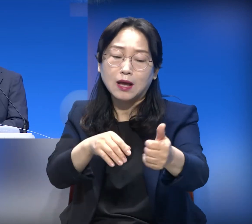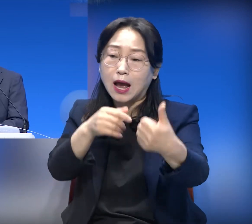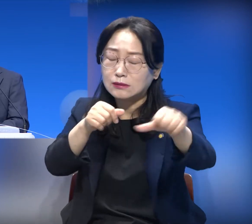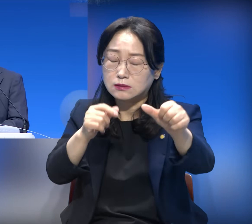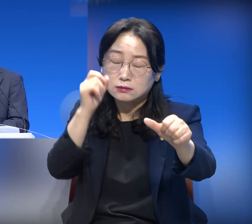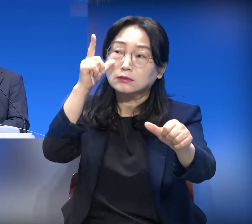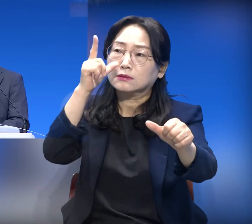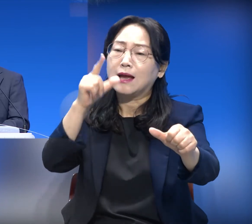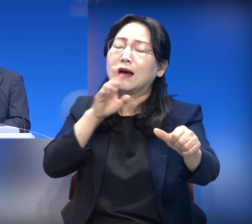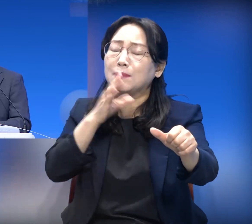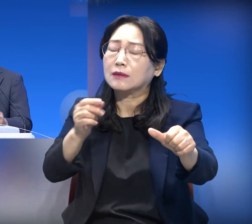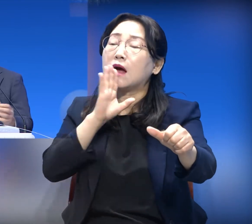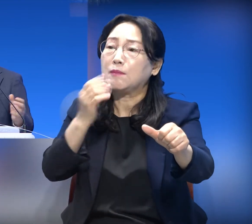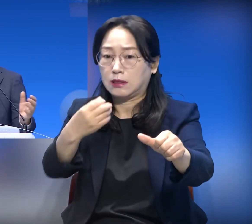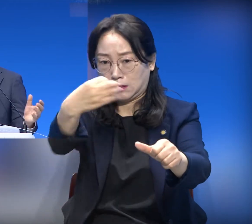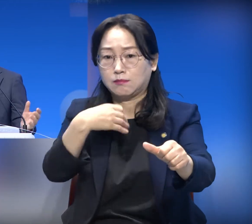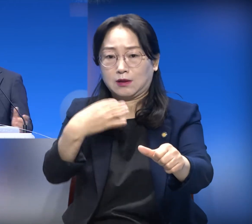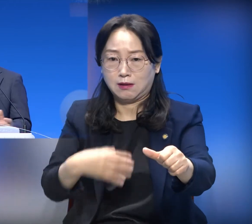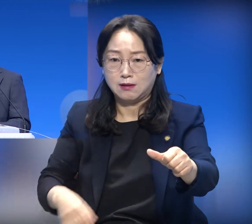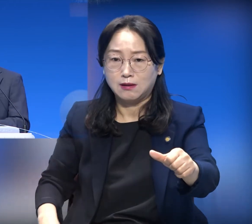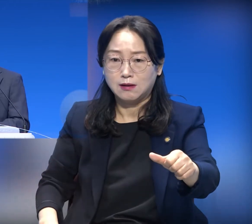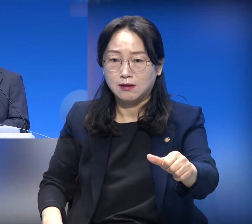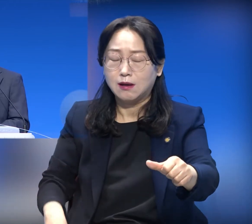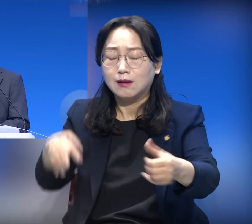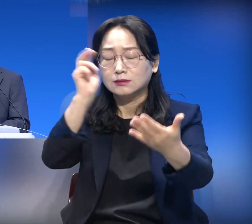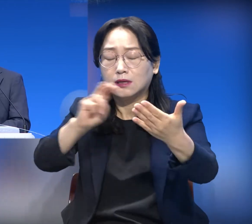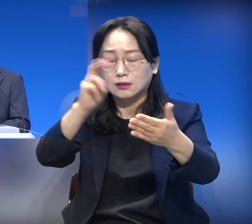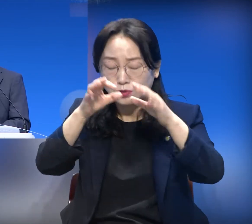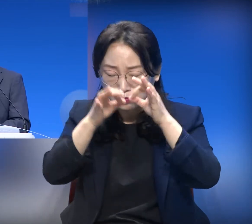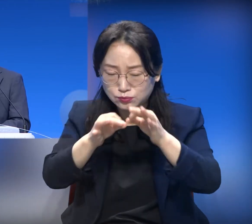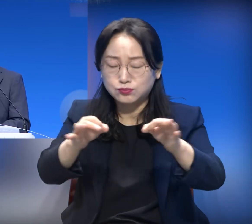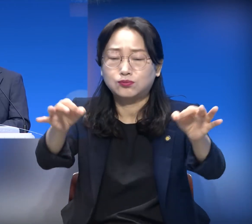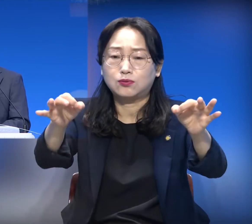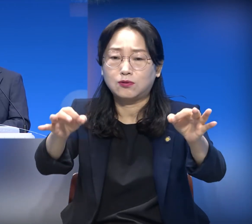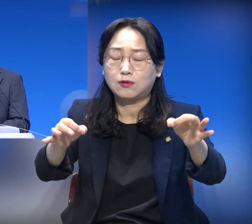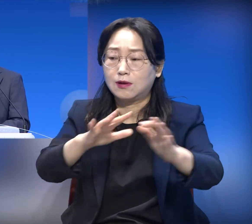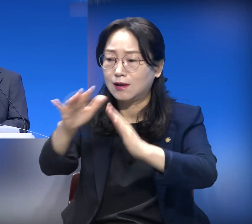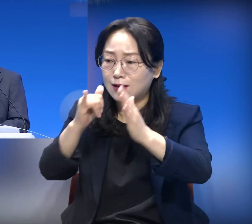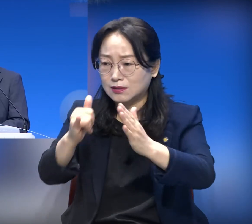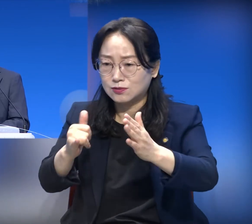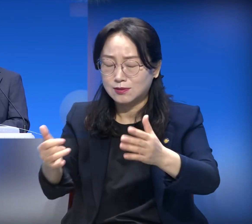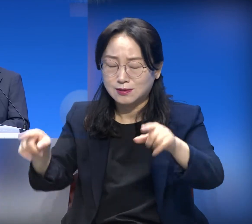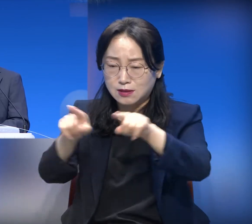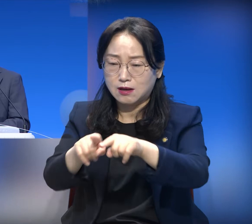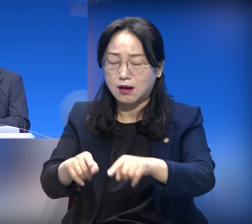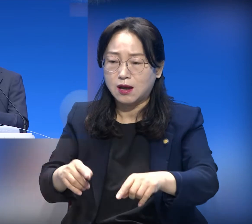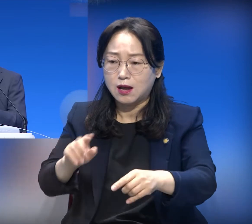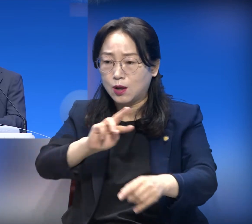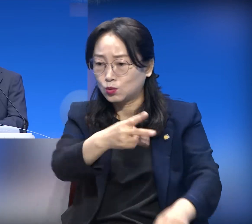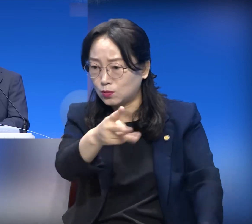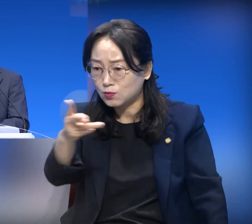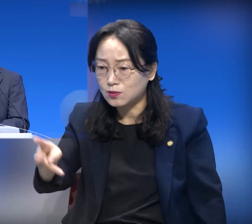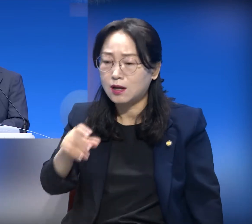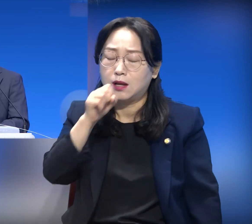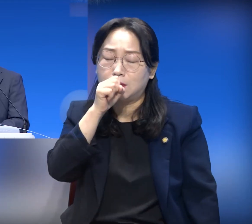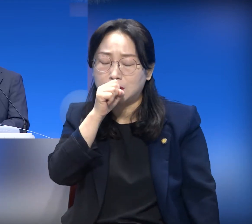합니다. 그래서 찬송을 부르고 이제 가족들이 다 마이크를 잡고